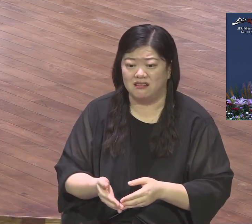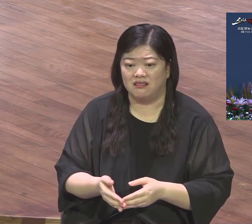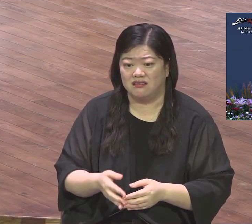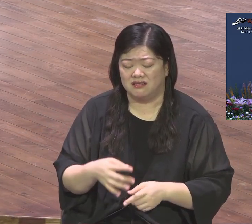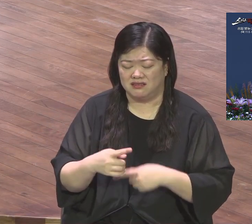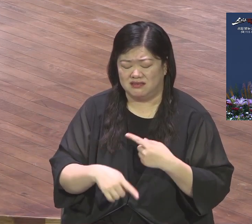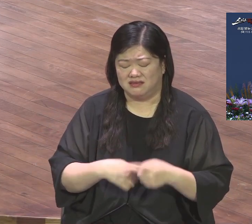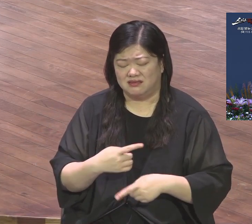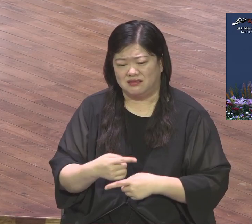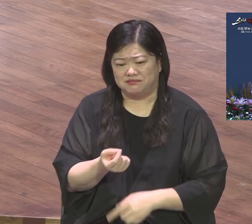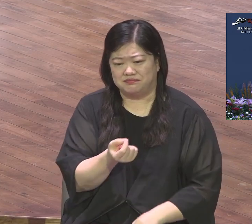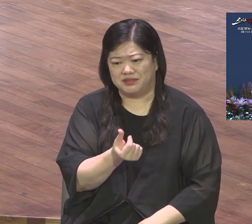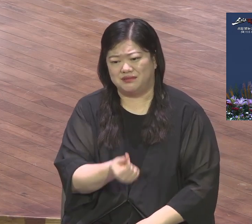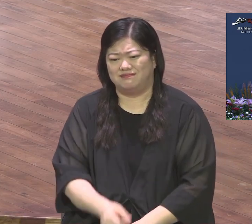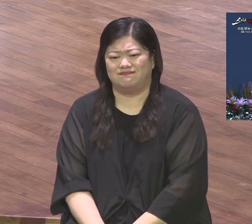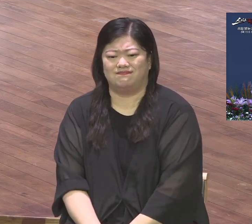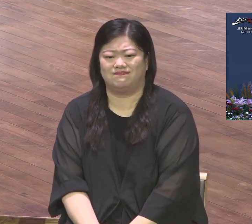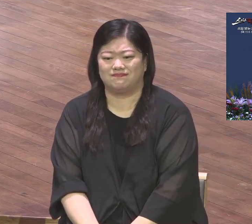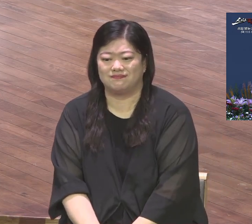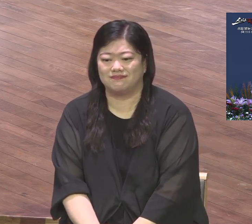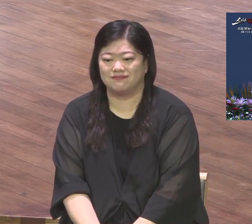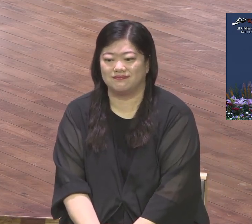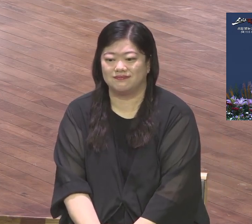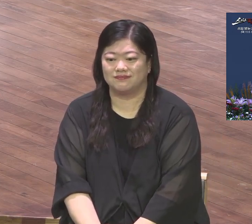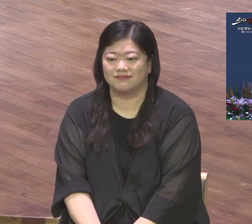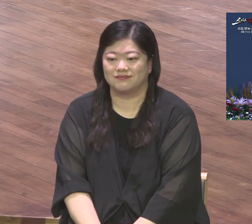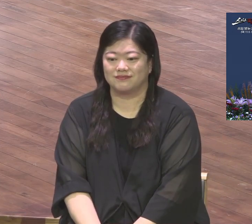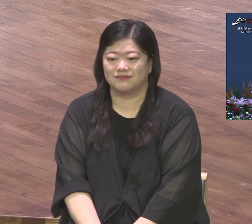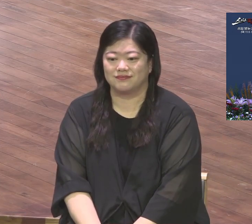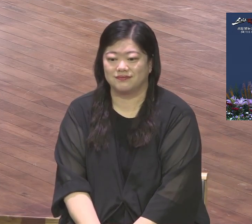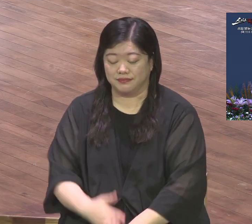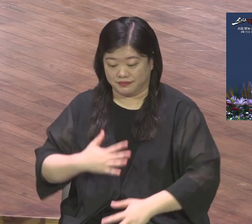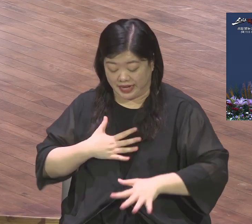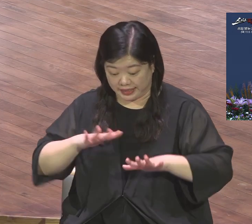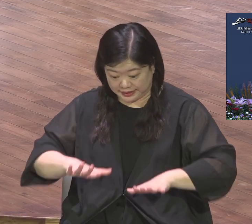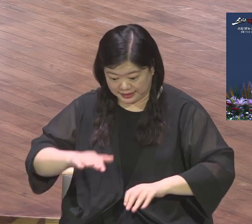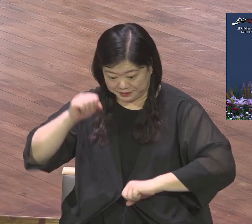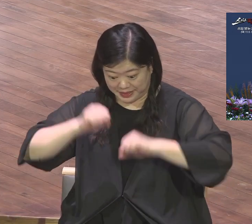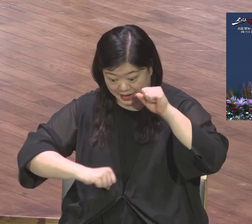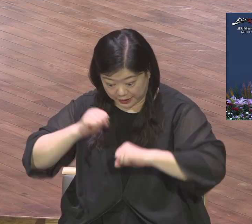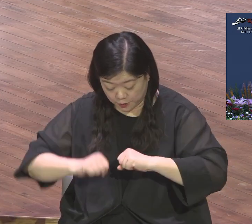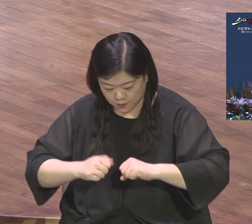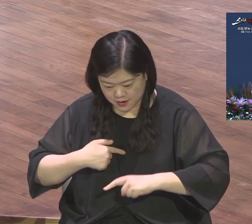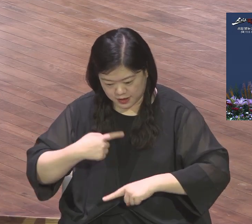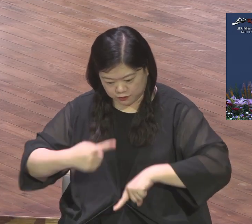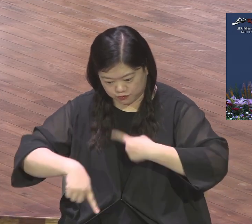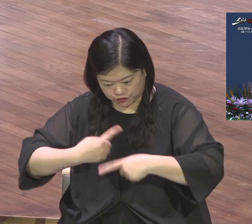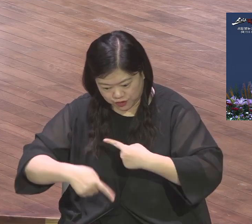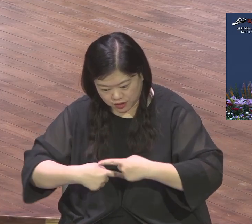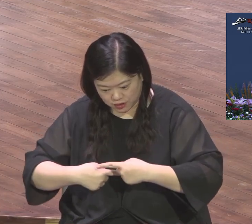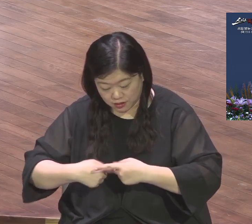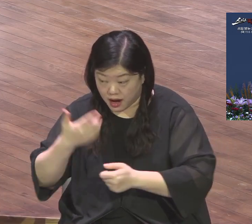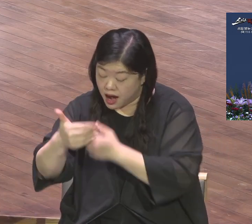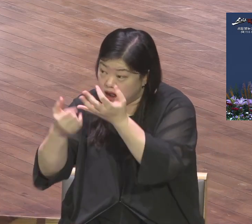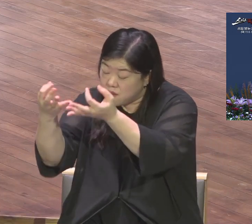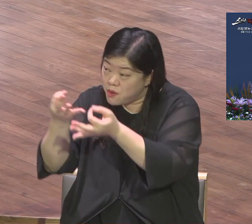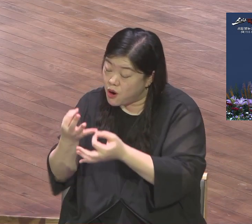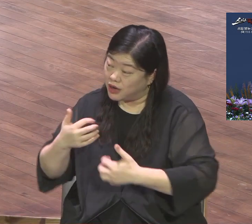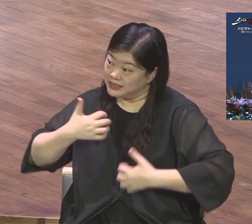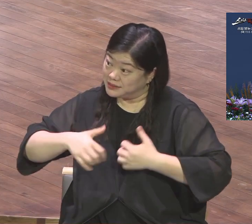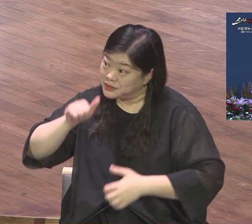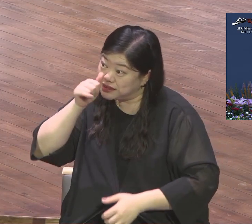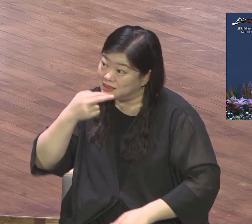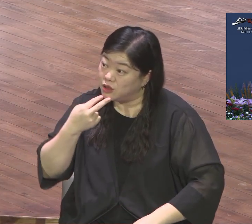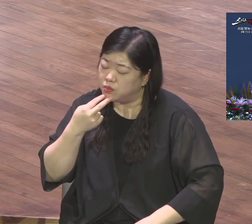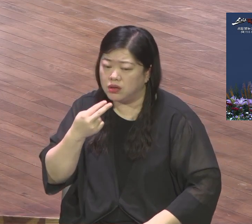삶을 돌아보세요. 내가 정말 성령이 하나님이 기뻐하시는 내가 말을 하고 그런 생각하고 그런 삶을